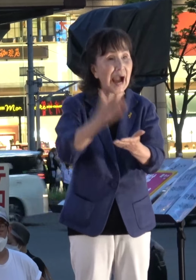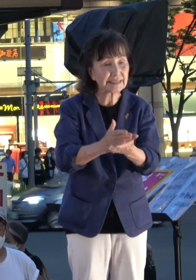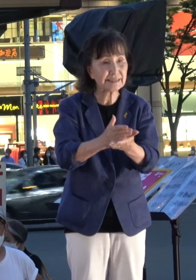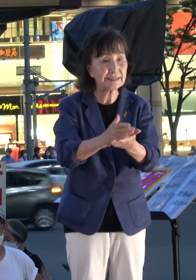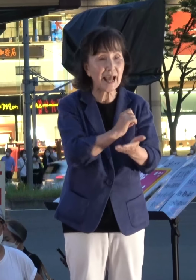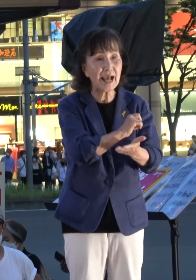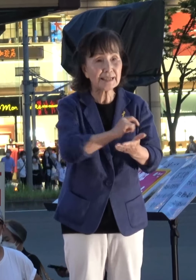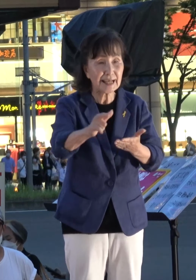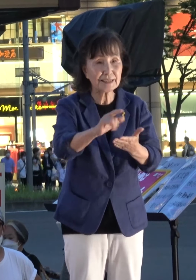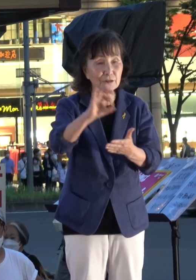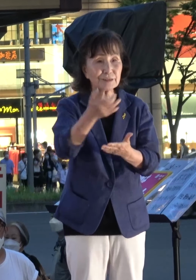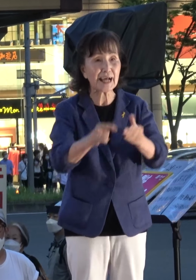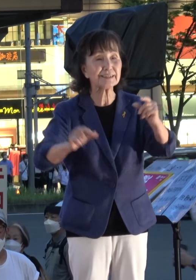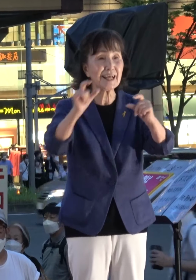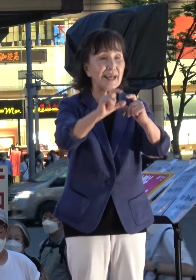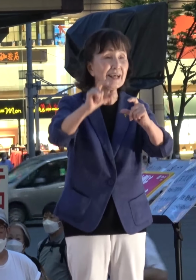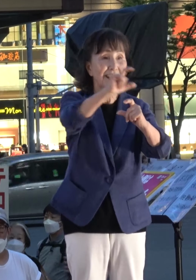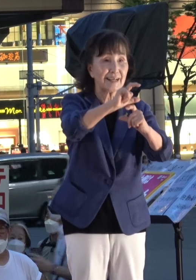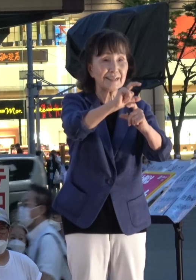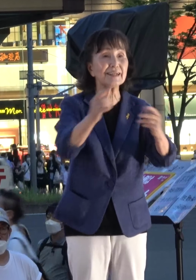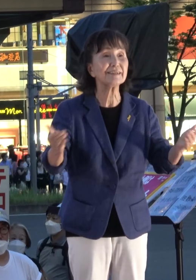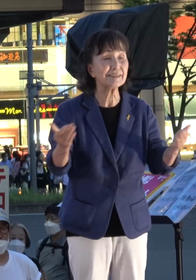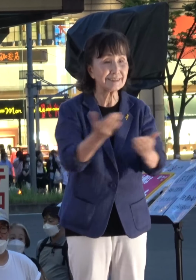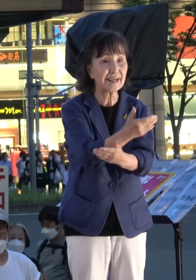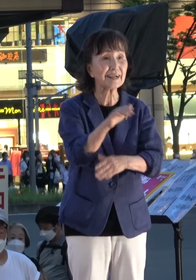極財政への転換です。